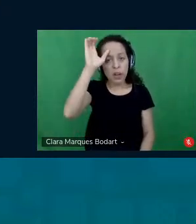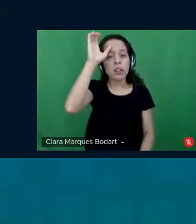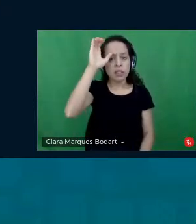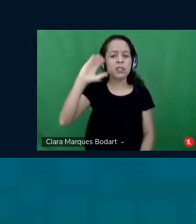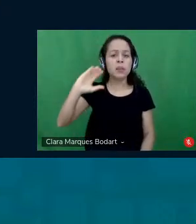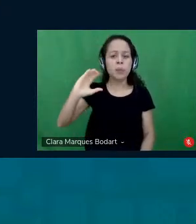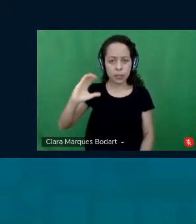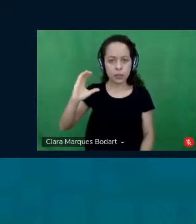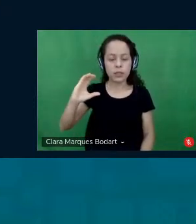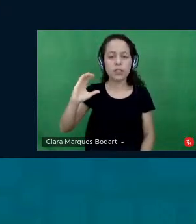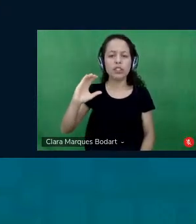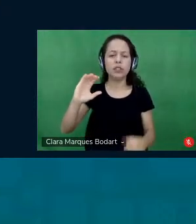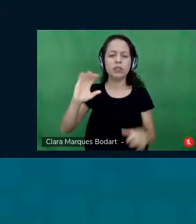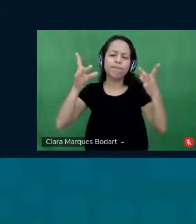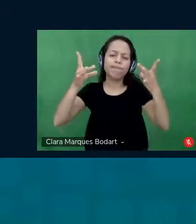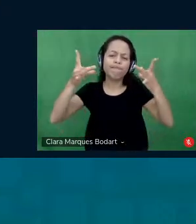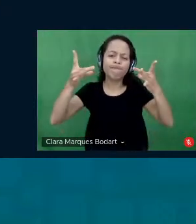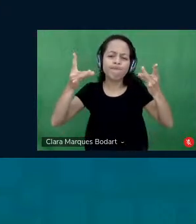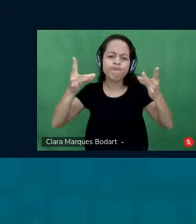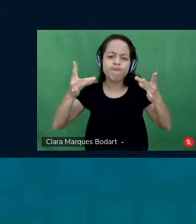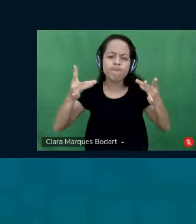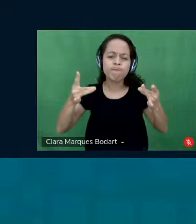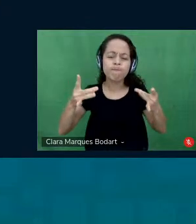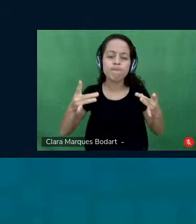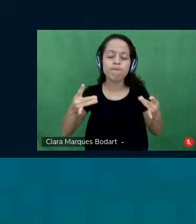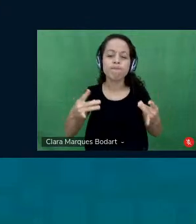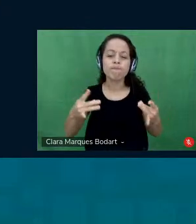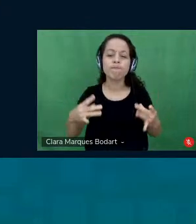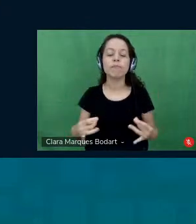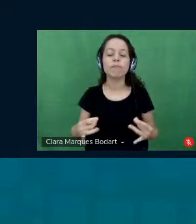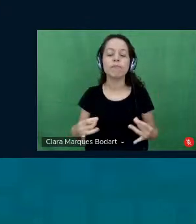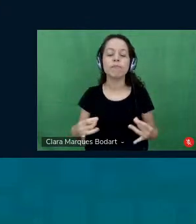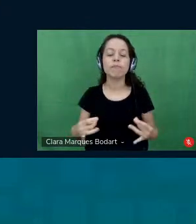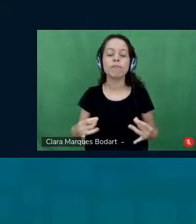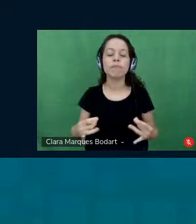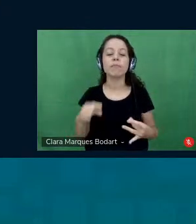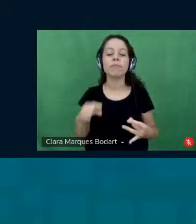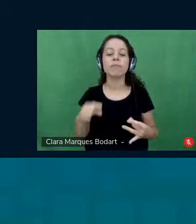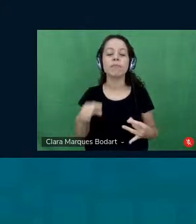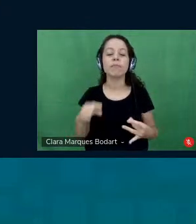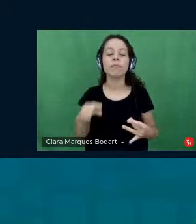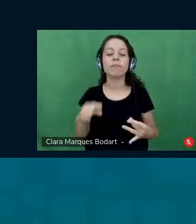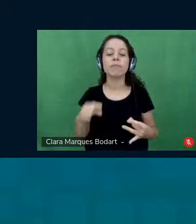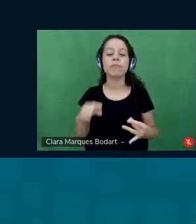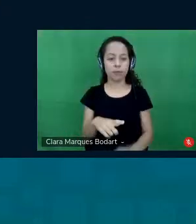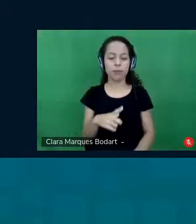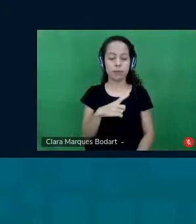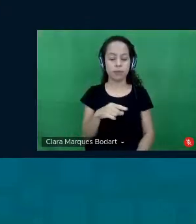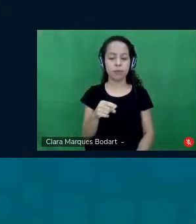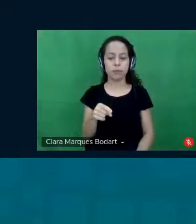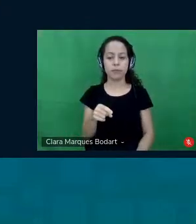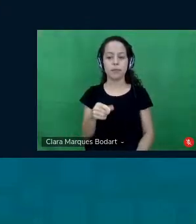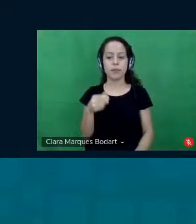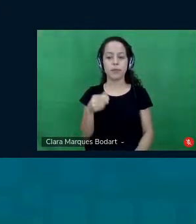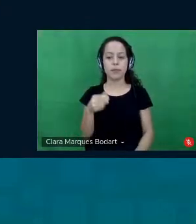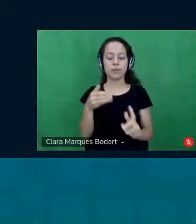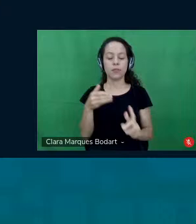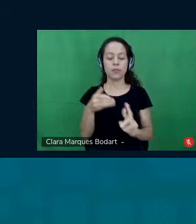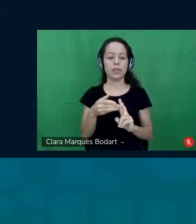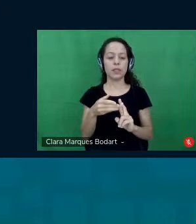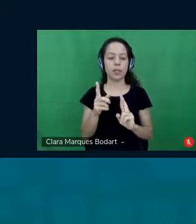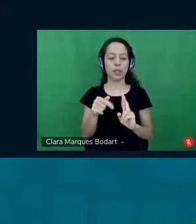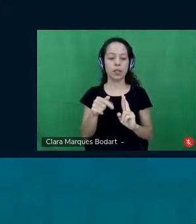científico, sistematizado, com base aí, né, naquilo que era oferecido, mas também com base na bibliografia, com base